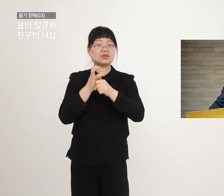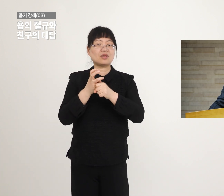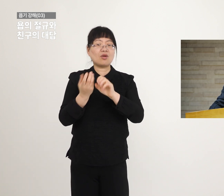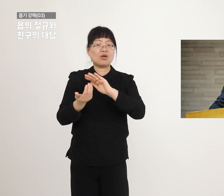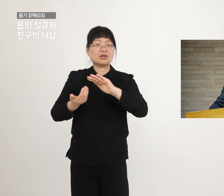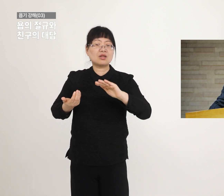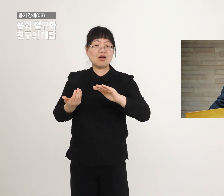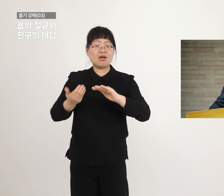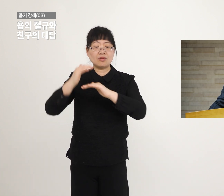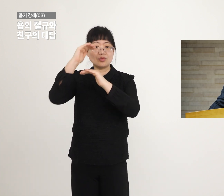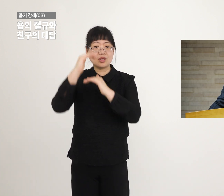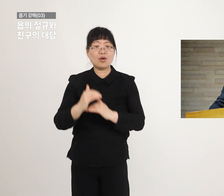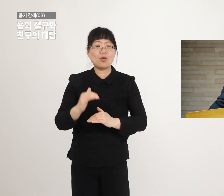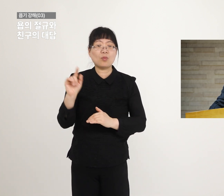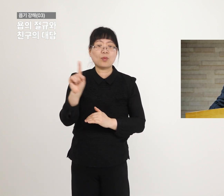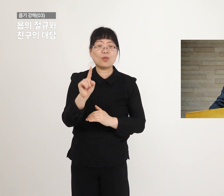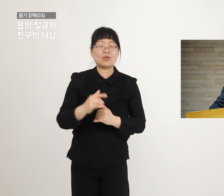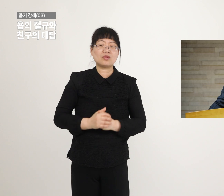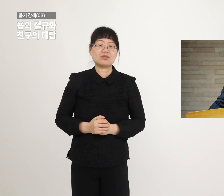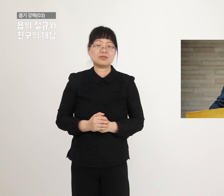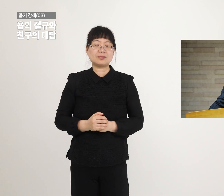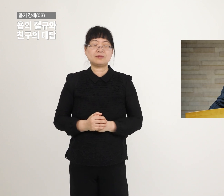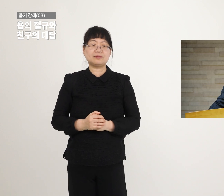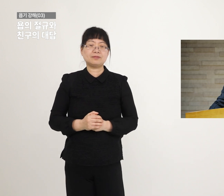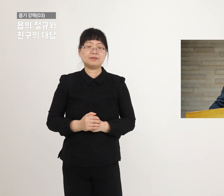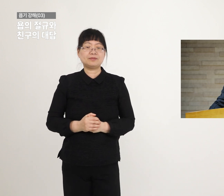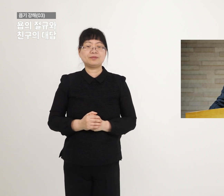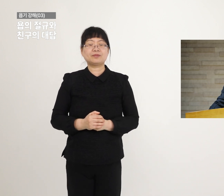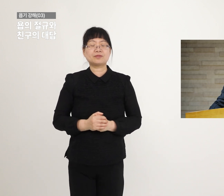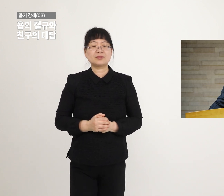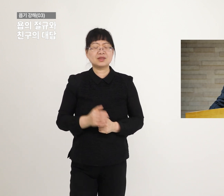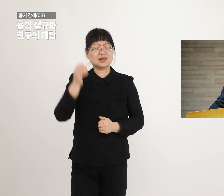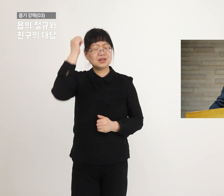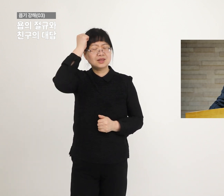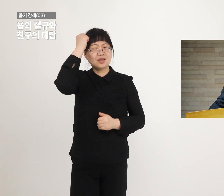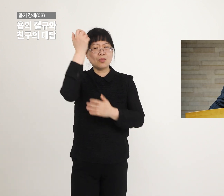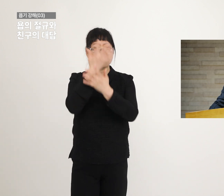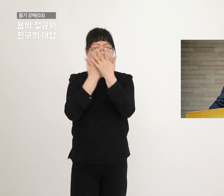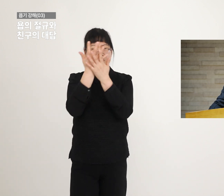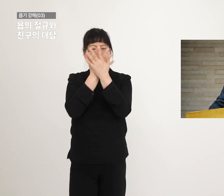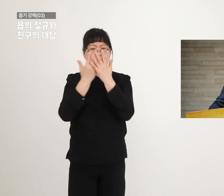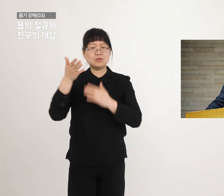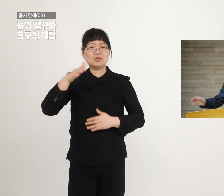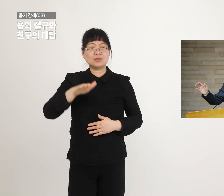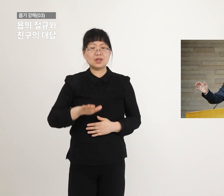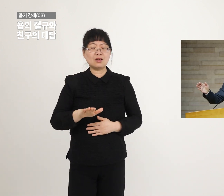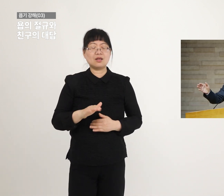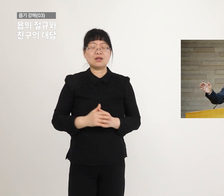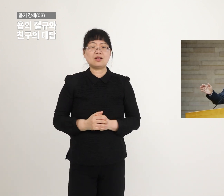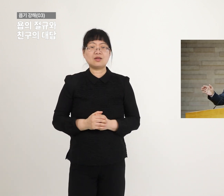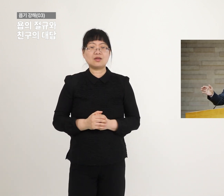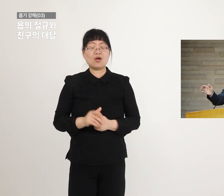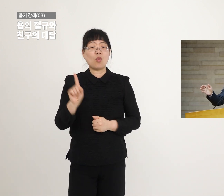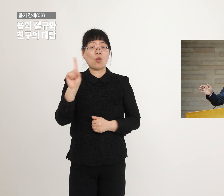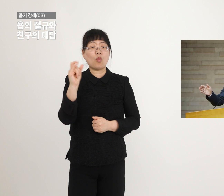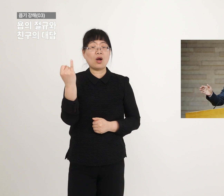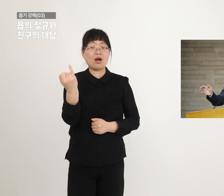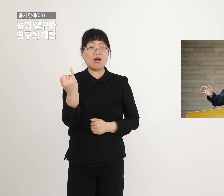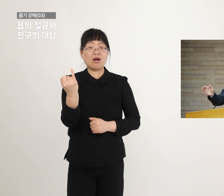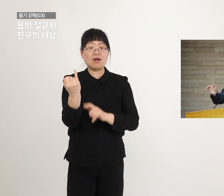전의 내용인데 기억은 분명치 않은데 어느